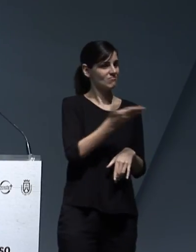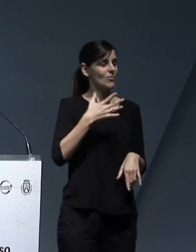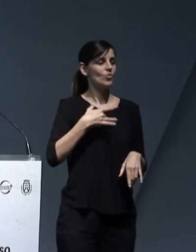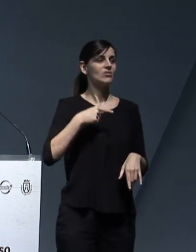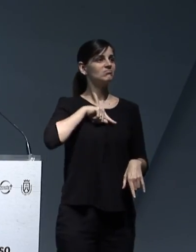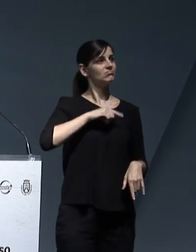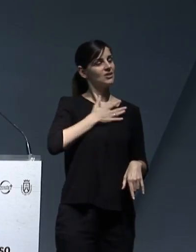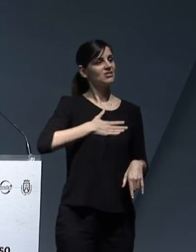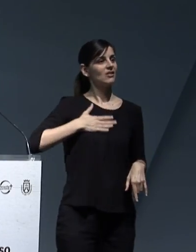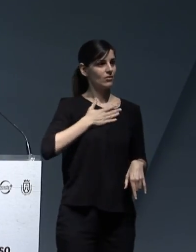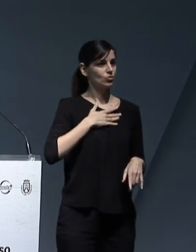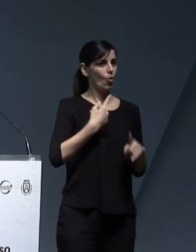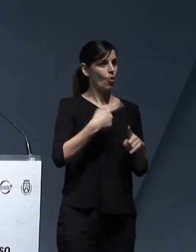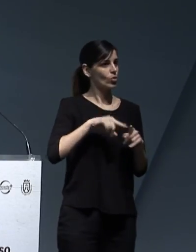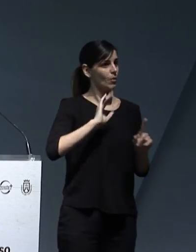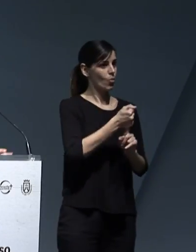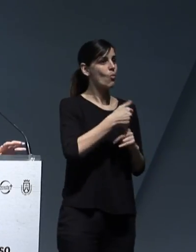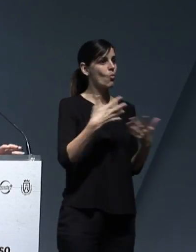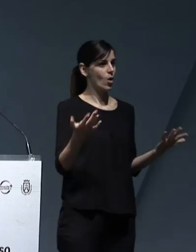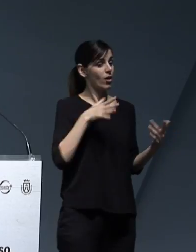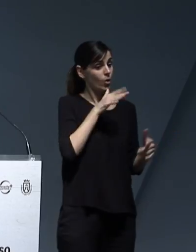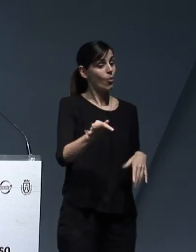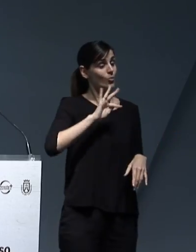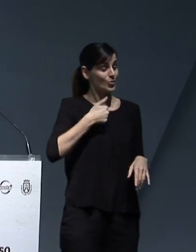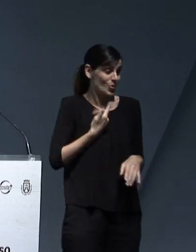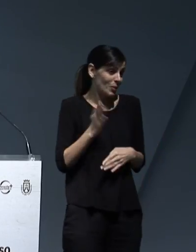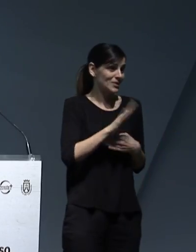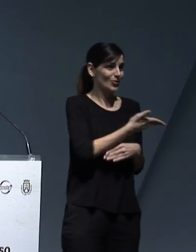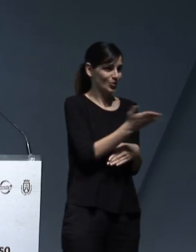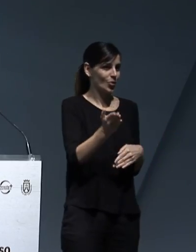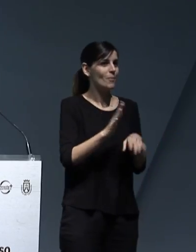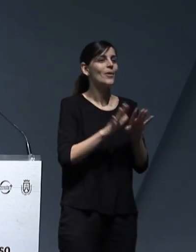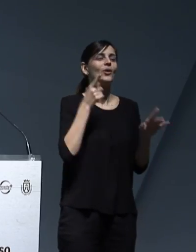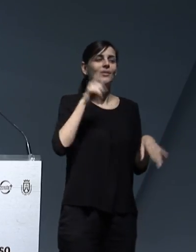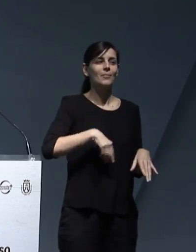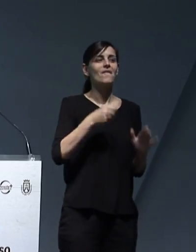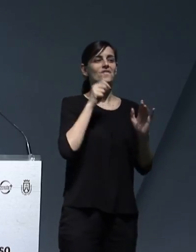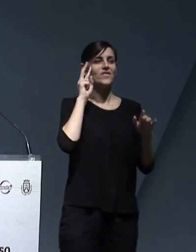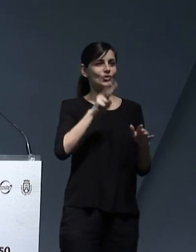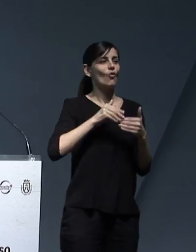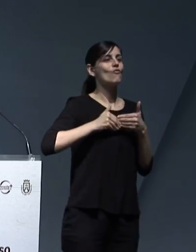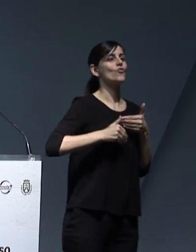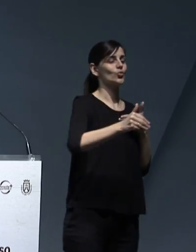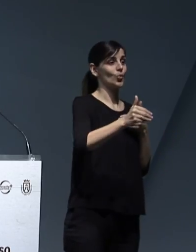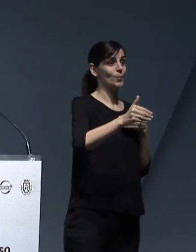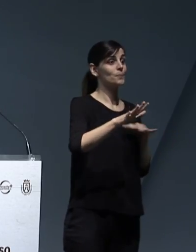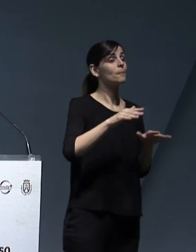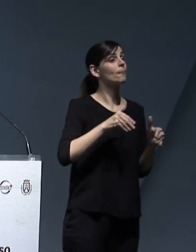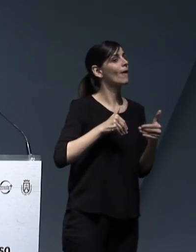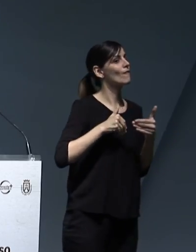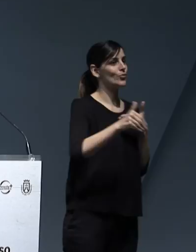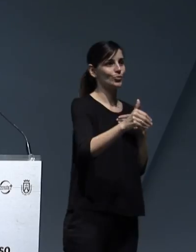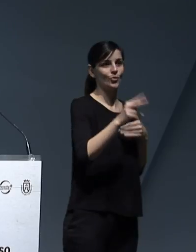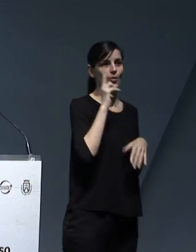en estos momentos. Pero además, mirando hacia adelante, Y el futuro es